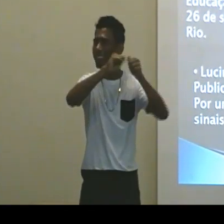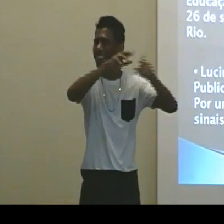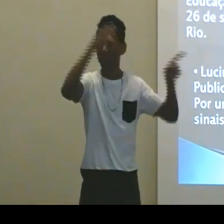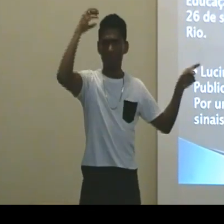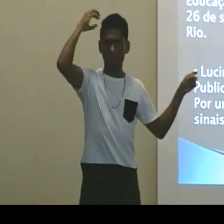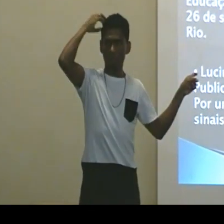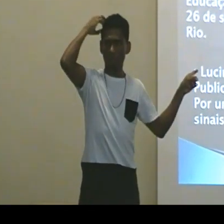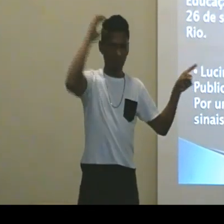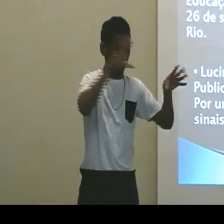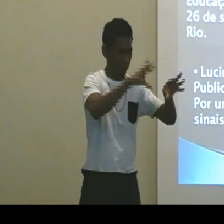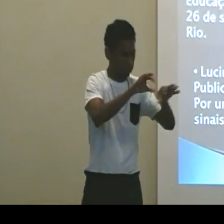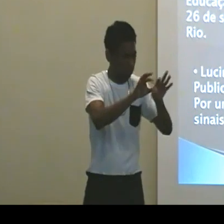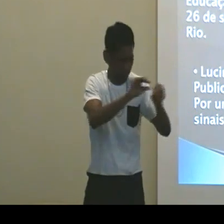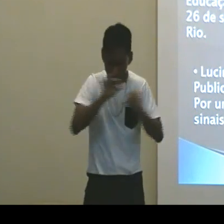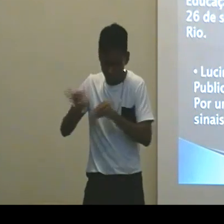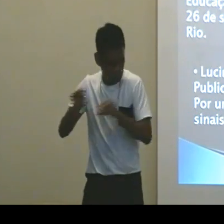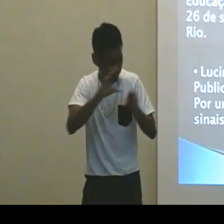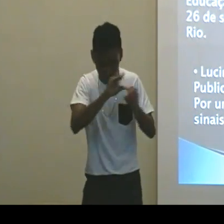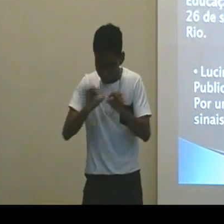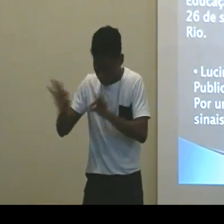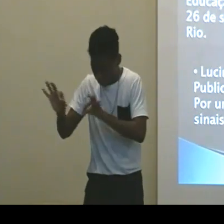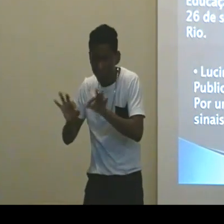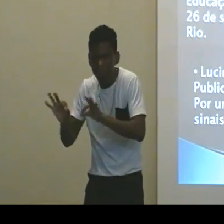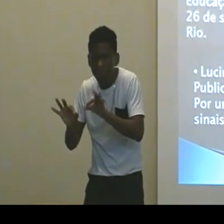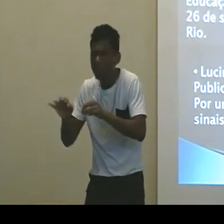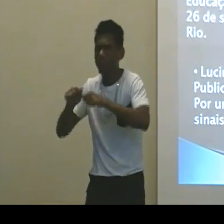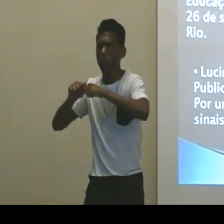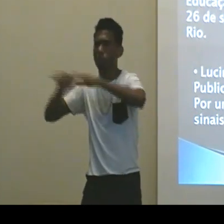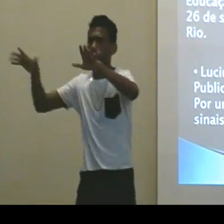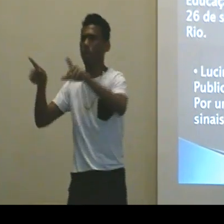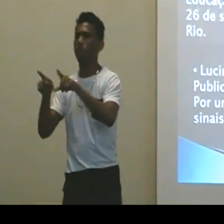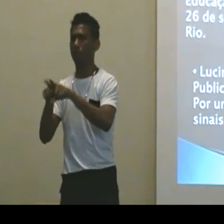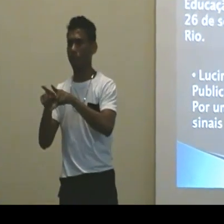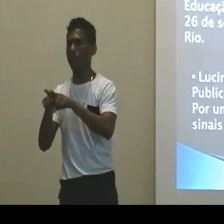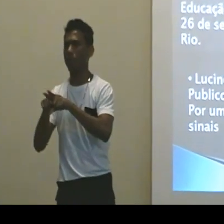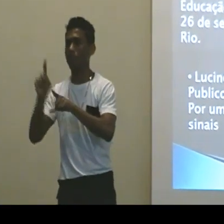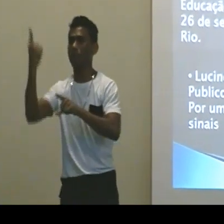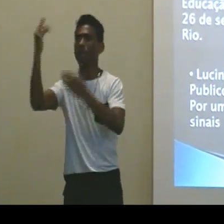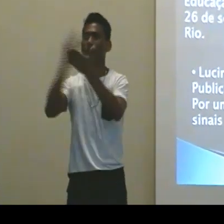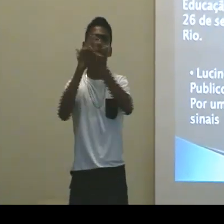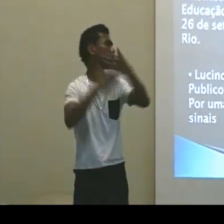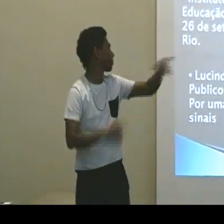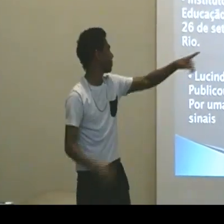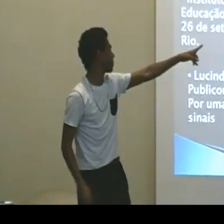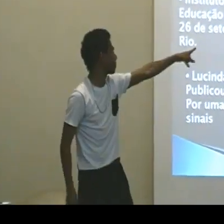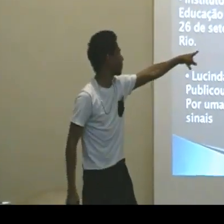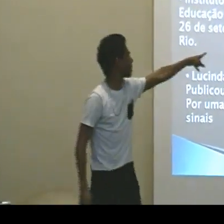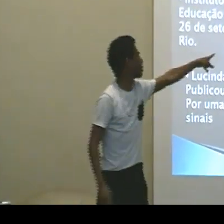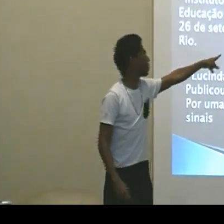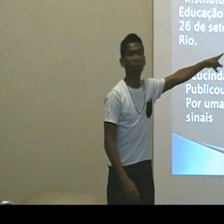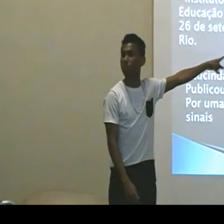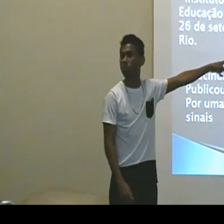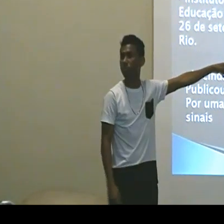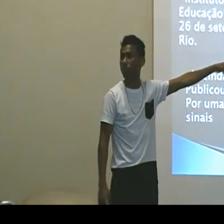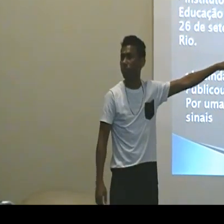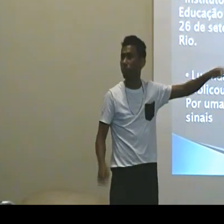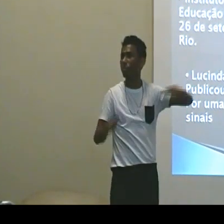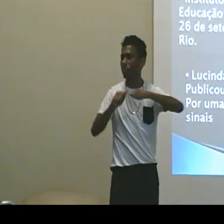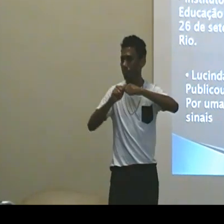Do livro do Stockwell, que ela tomou conhecimento, a Lucinda preparou os estudos linguísticos dela sobre a língua de sinais. E